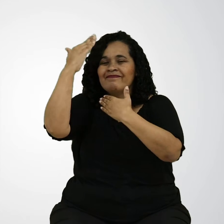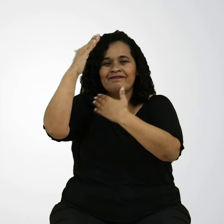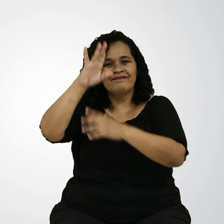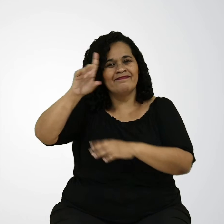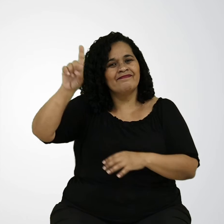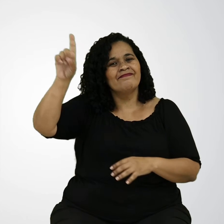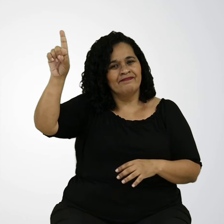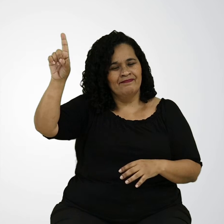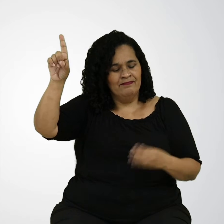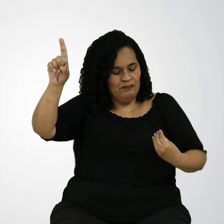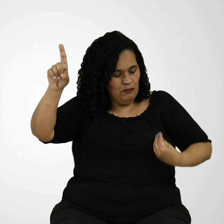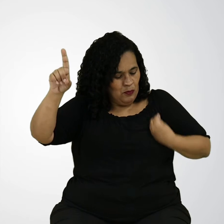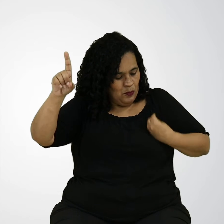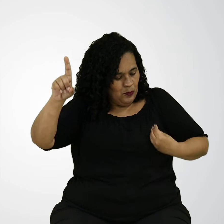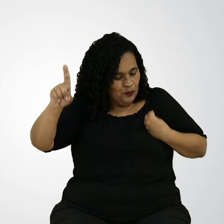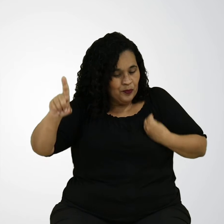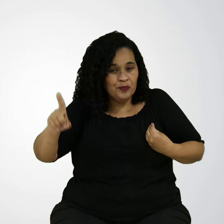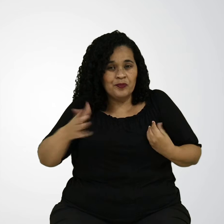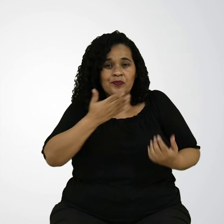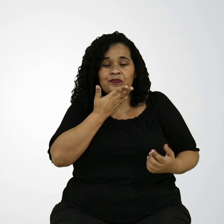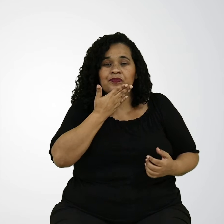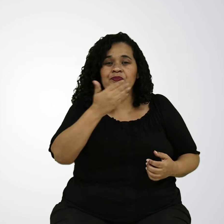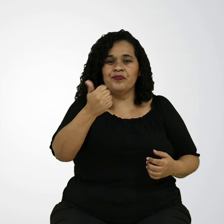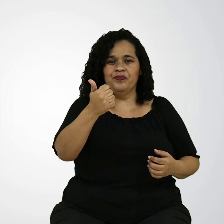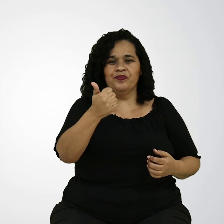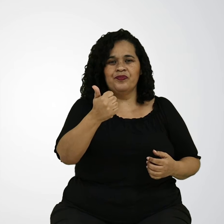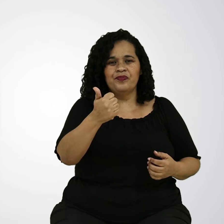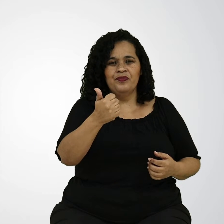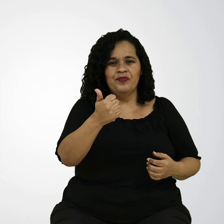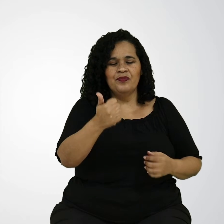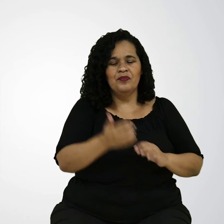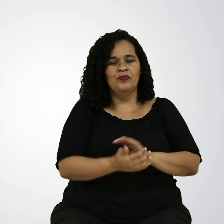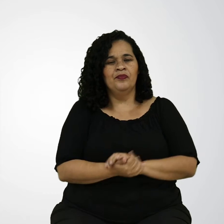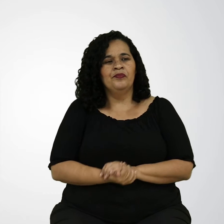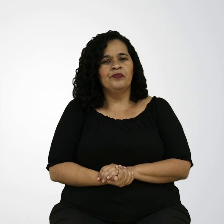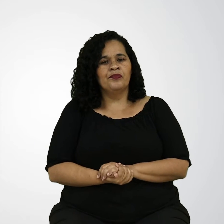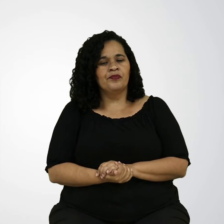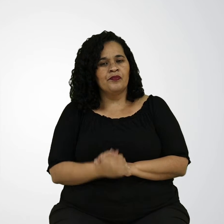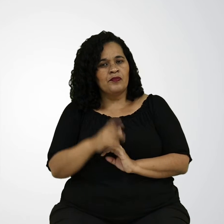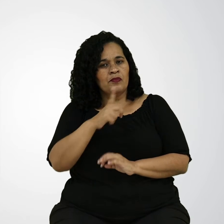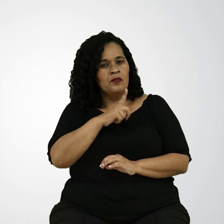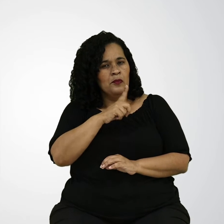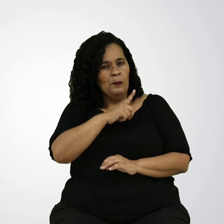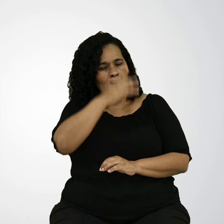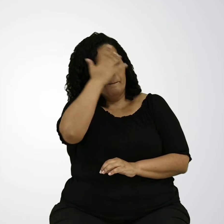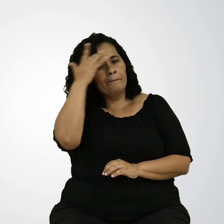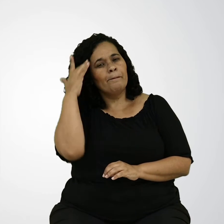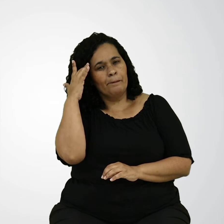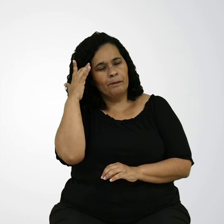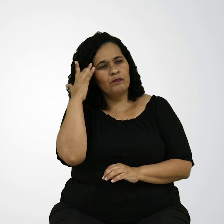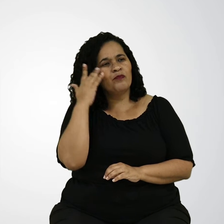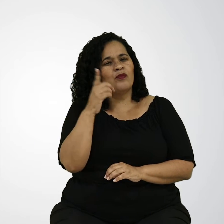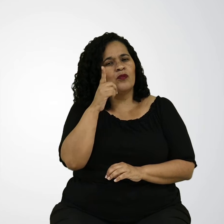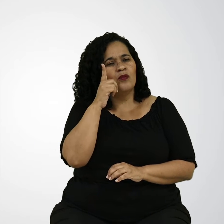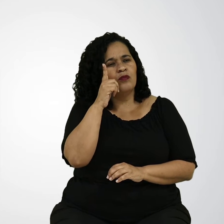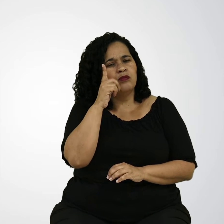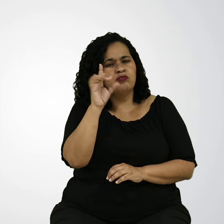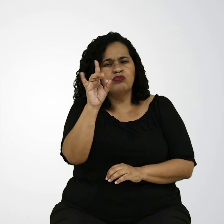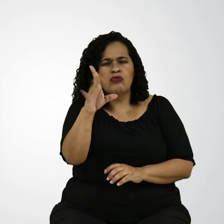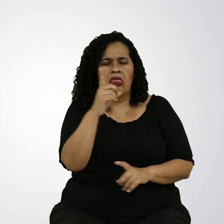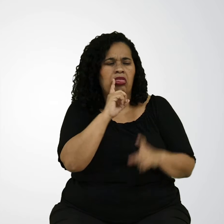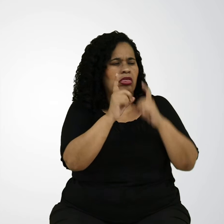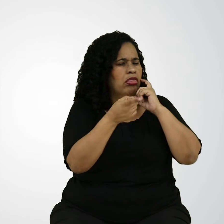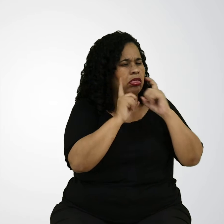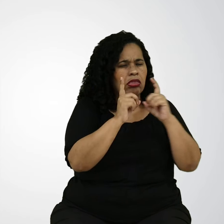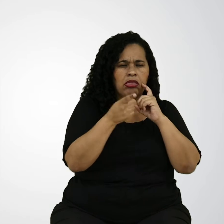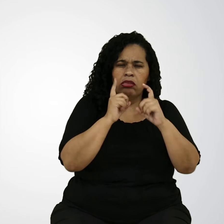que nós viveremos melhor. Nós viveremos melhor. Existem muitas pessoas que só conseguem viver murmurando.